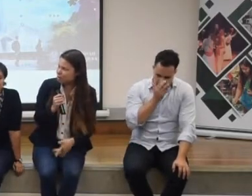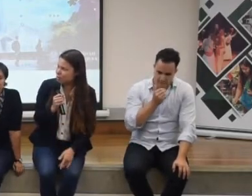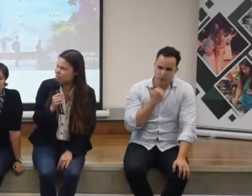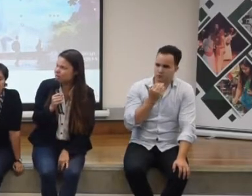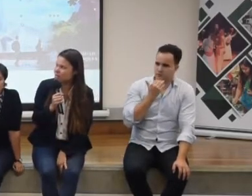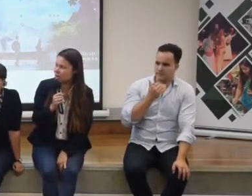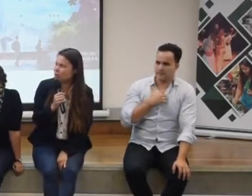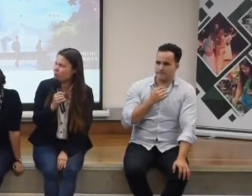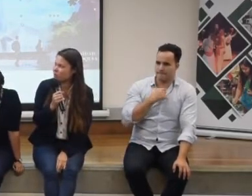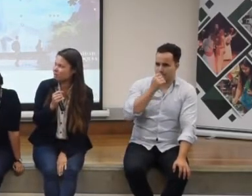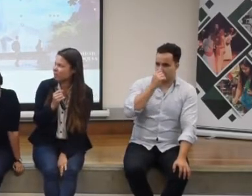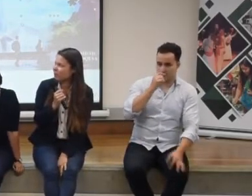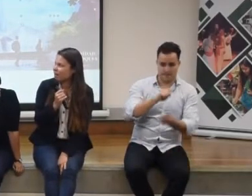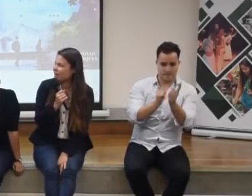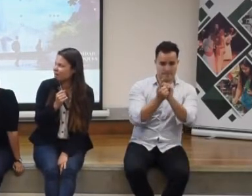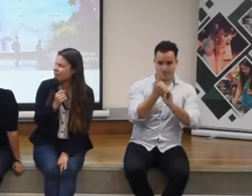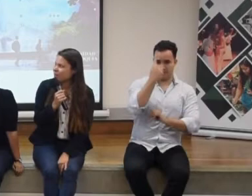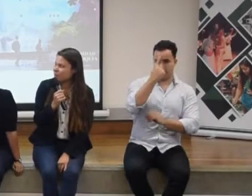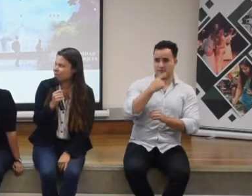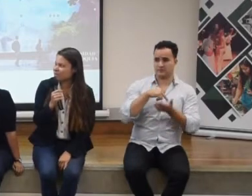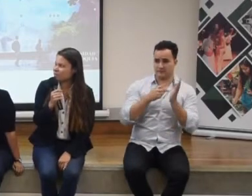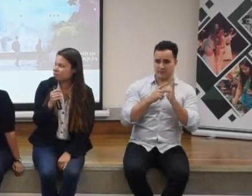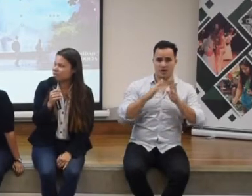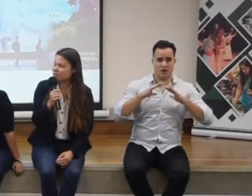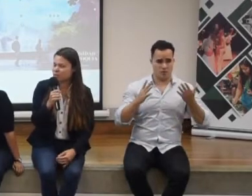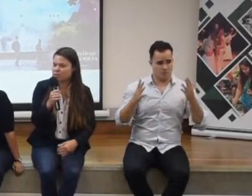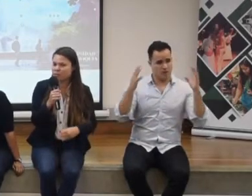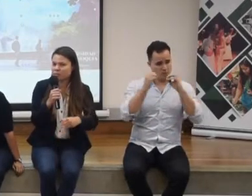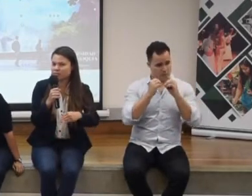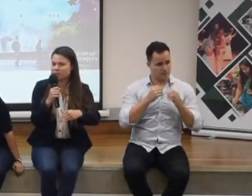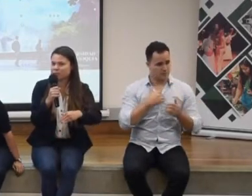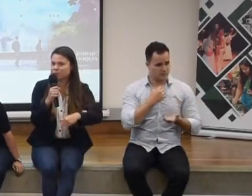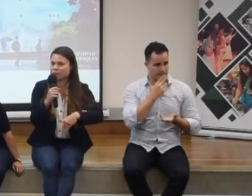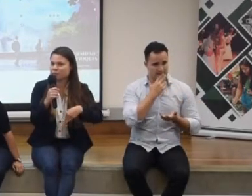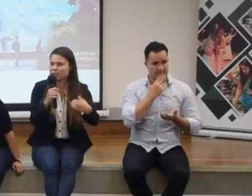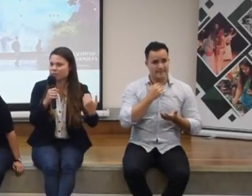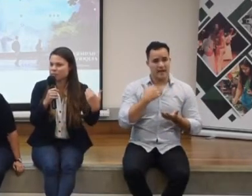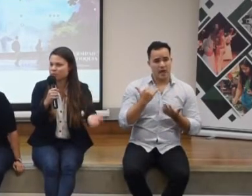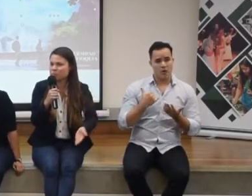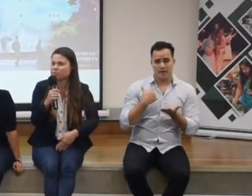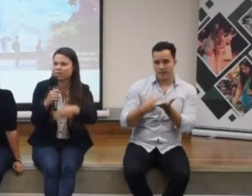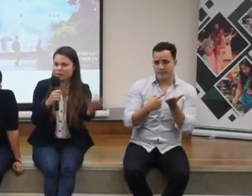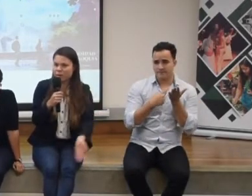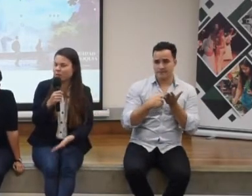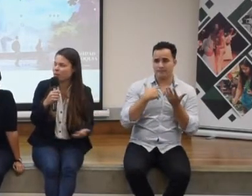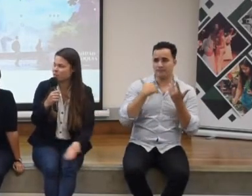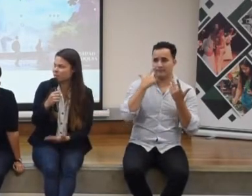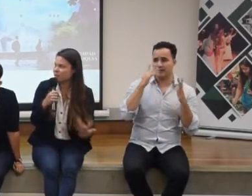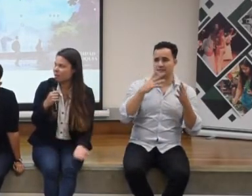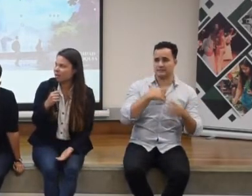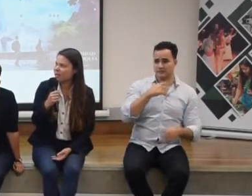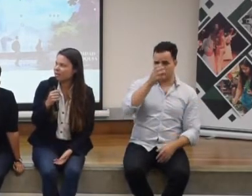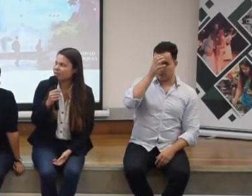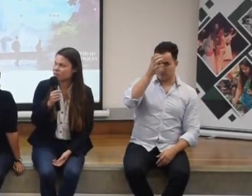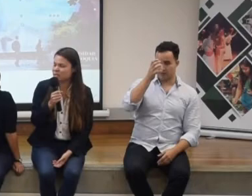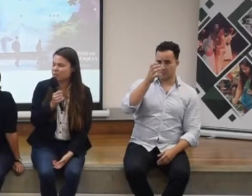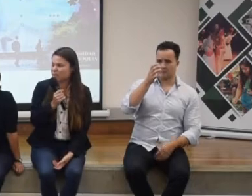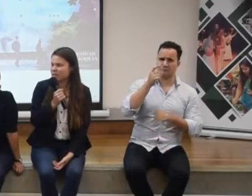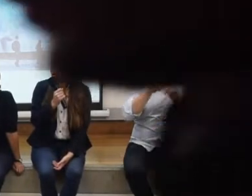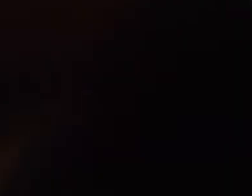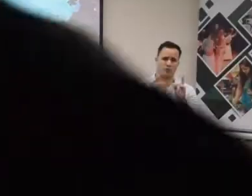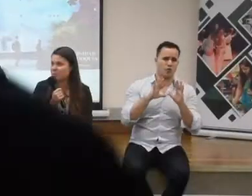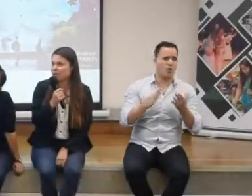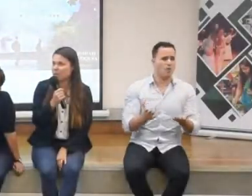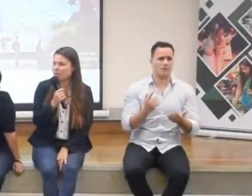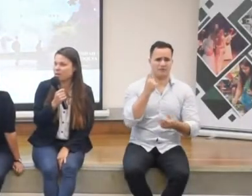esos acuerdos, de cómo vamos a trabajar, porque estamos llegando, nos estamos poniendo como tarea un concepto sin saber cómo lo vamos a trabajar. Entonces